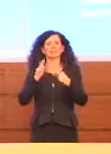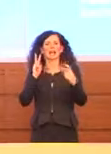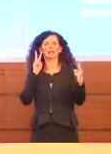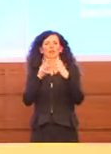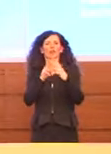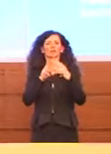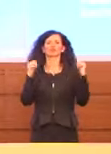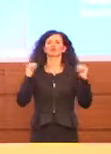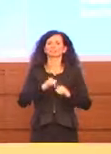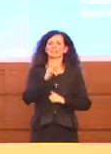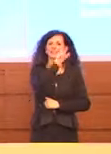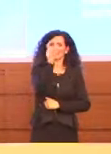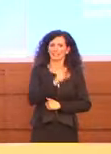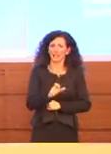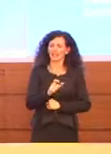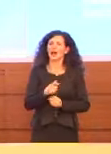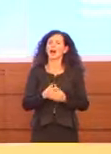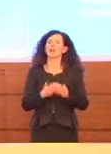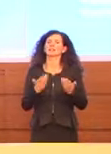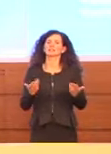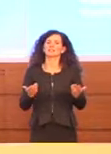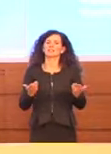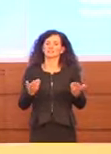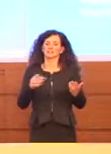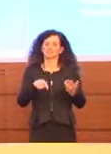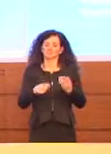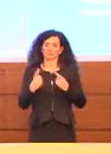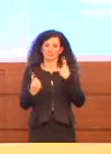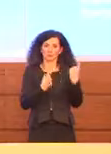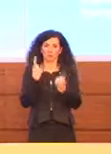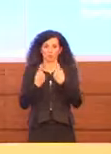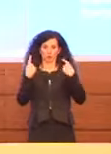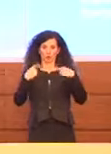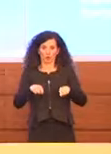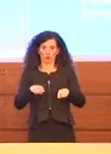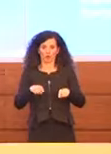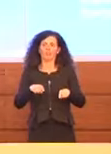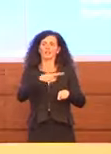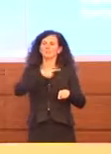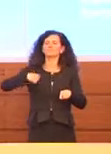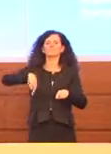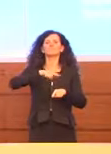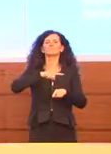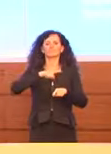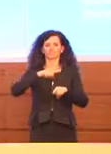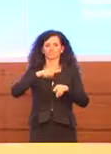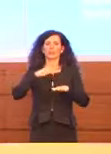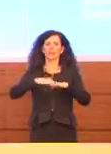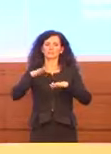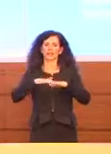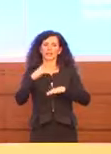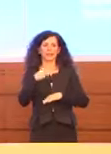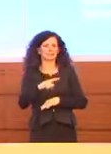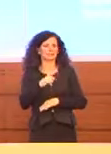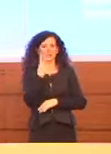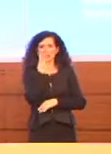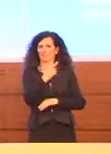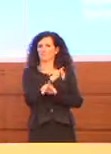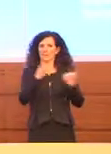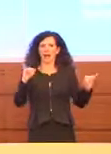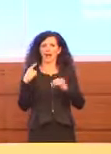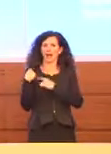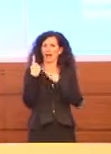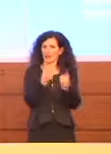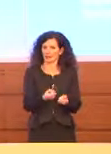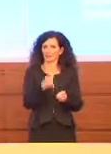sicuramente in questa situazione noi abbiamo vissuto un'esperienza mai vista nel nostro paese e